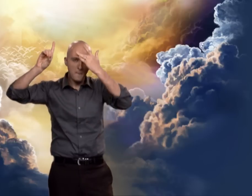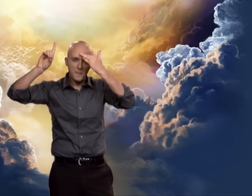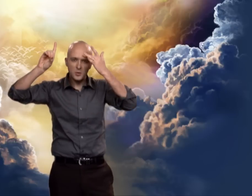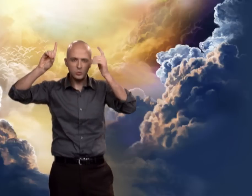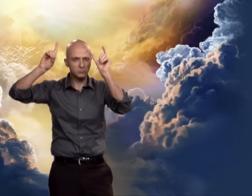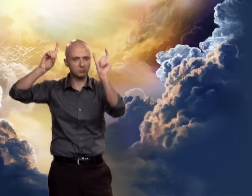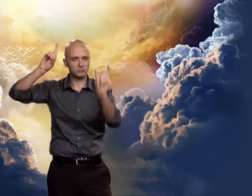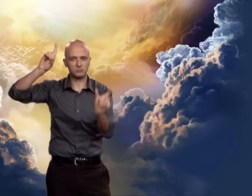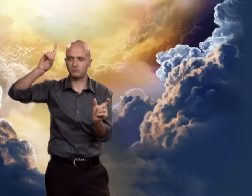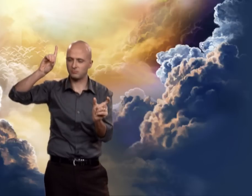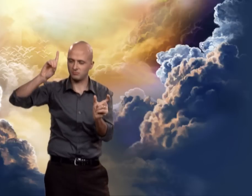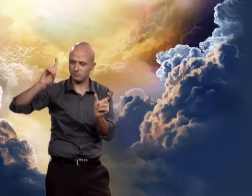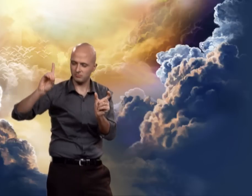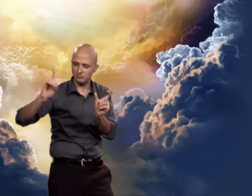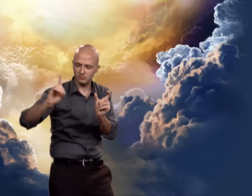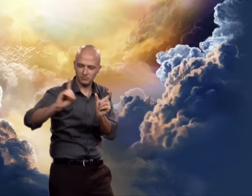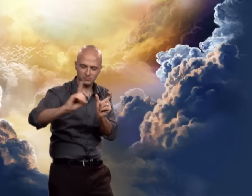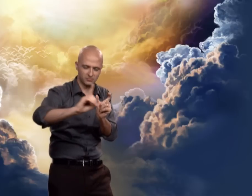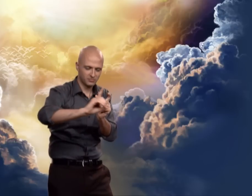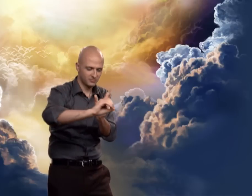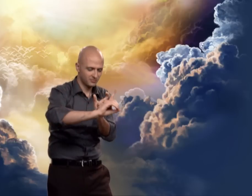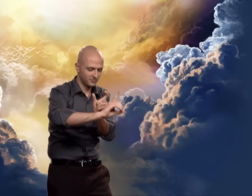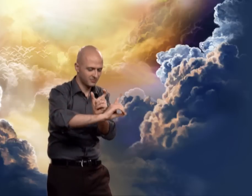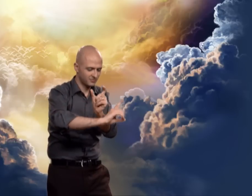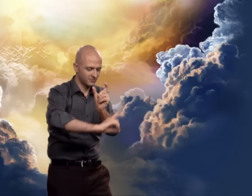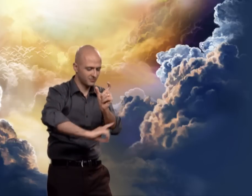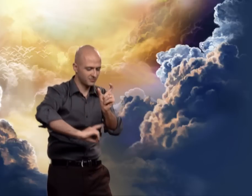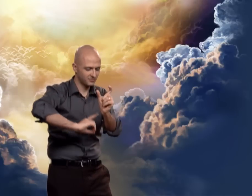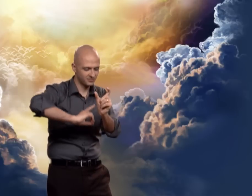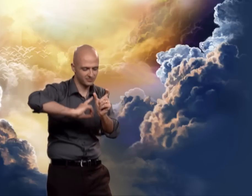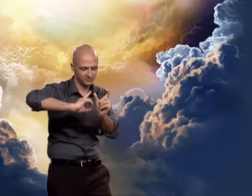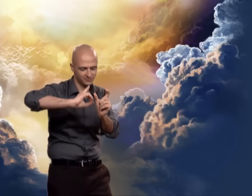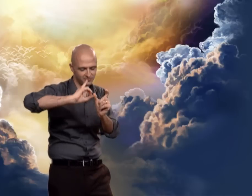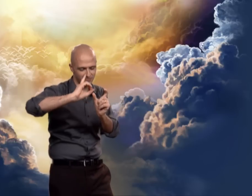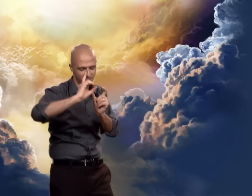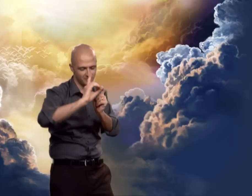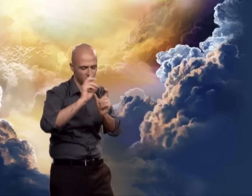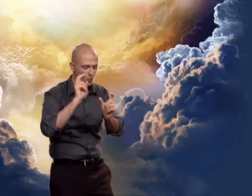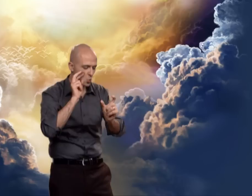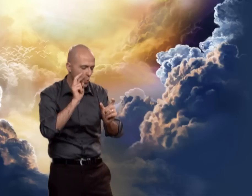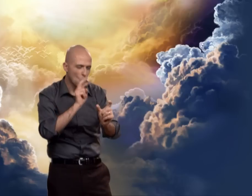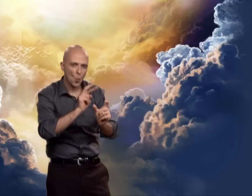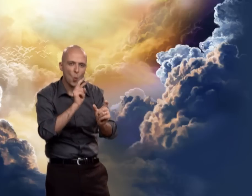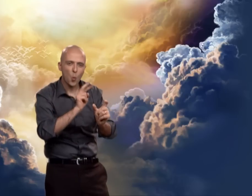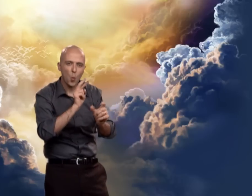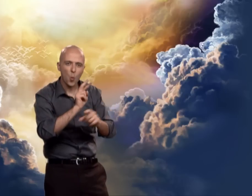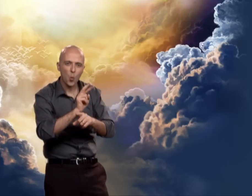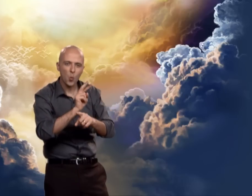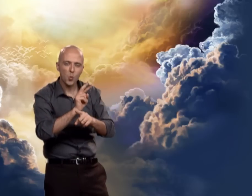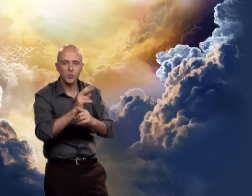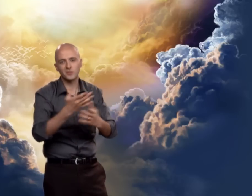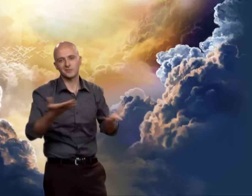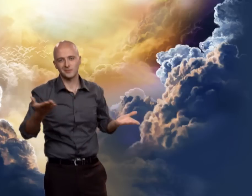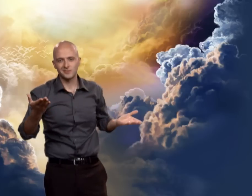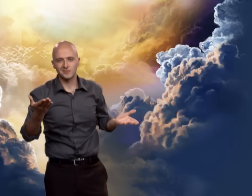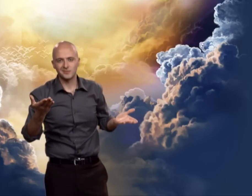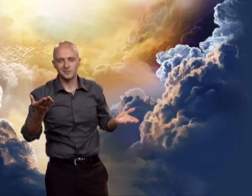Não existirão seres infelizes no inferno, unindo seus gritos aos cânticos dos salvos. A doutrina de que o ser humano